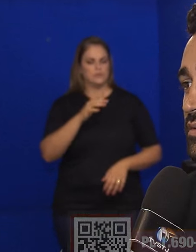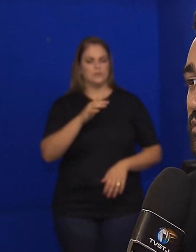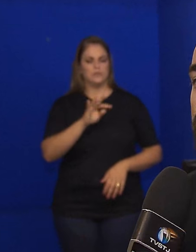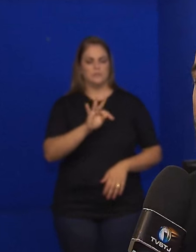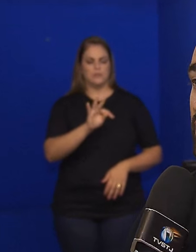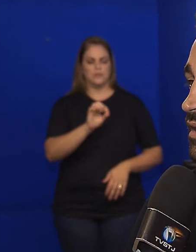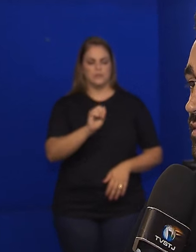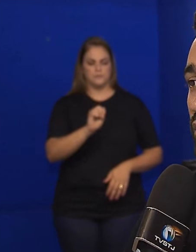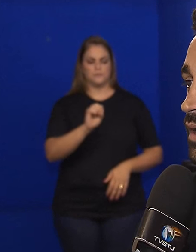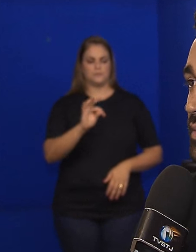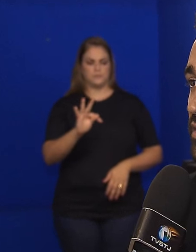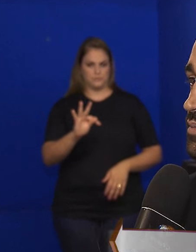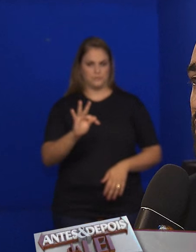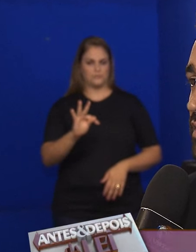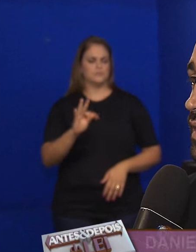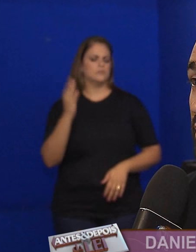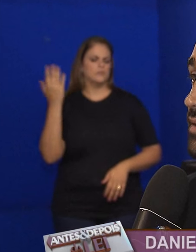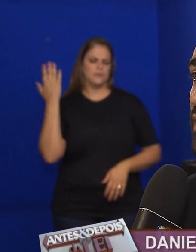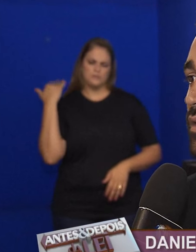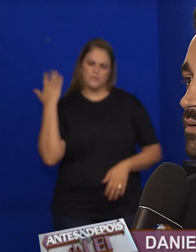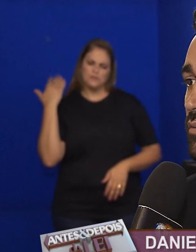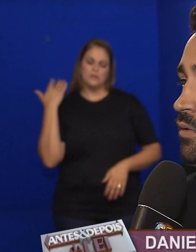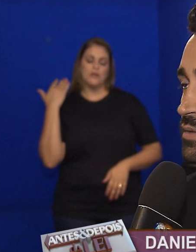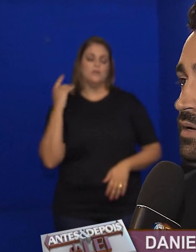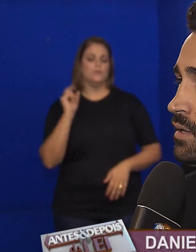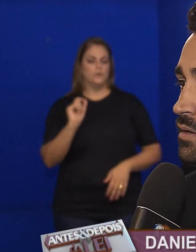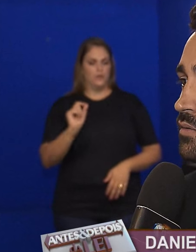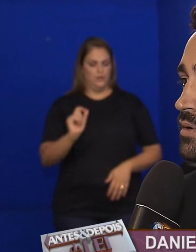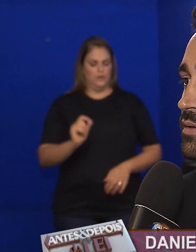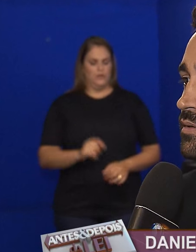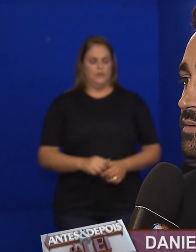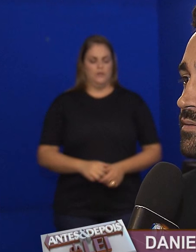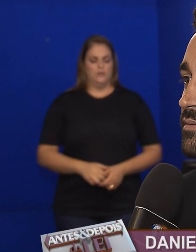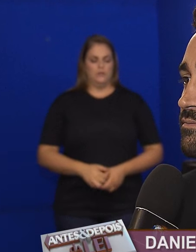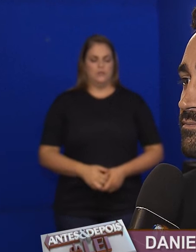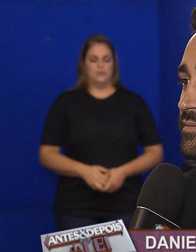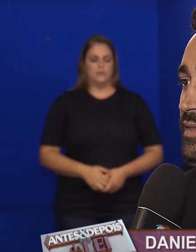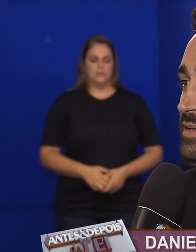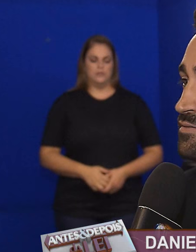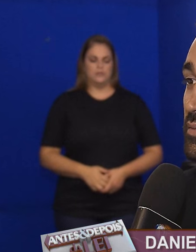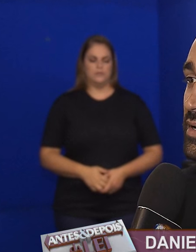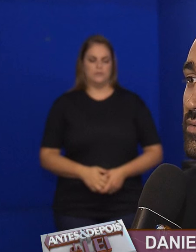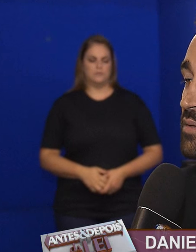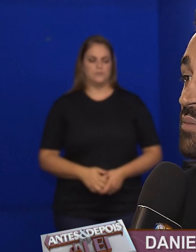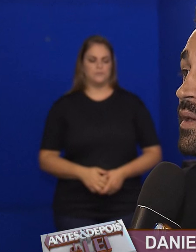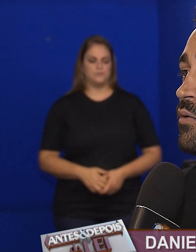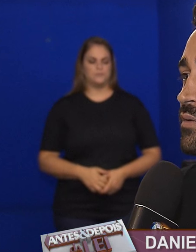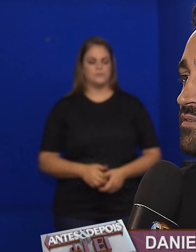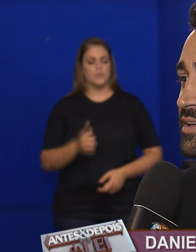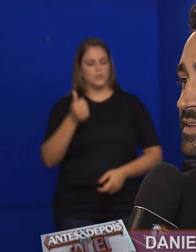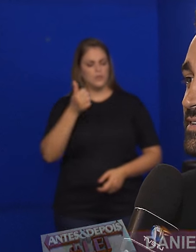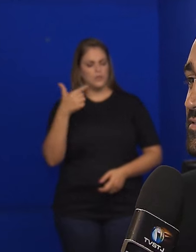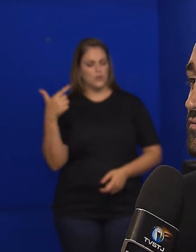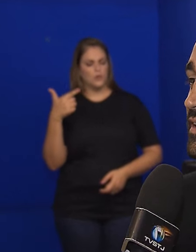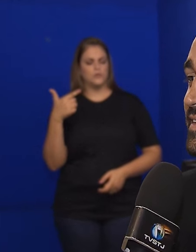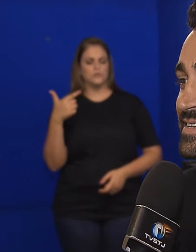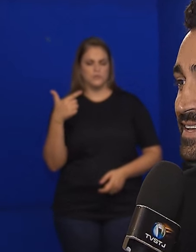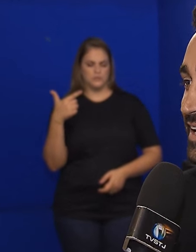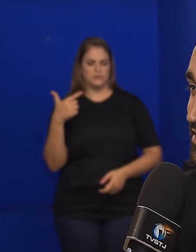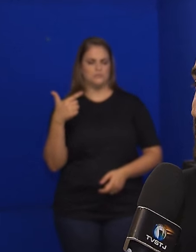eu estudava loucamente porque eu queria aprender uma outra língua e essa foi uma língua que me pegou, na verdade. Eu não fui atrás dela, ela que foi atrás